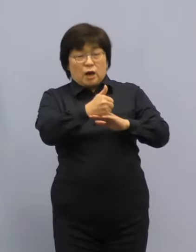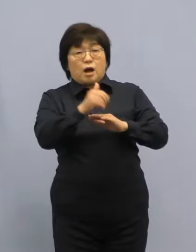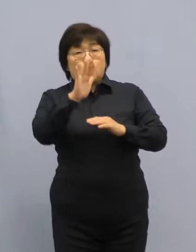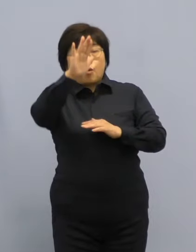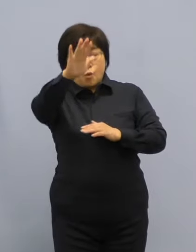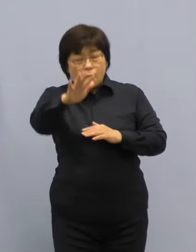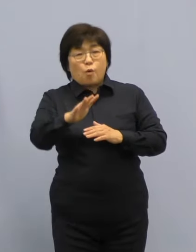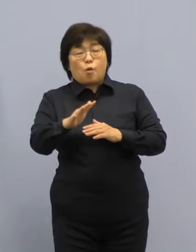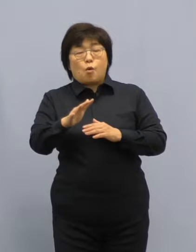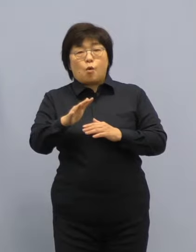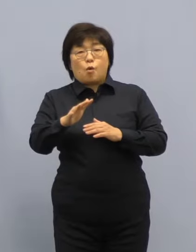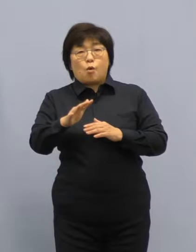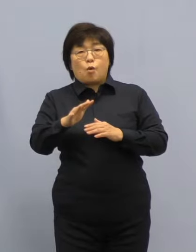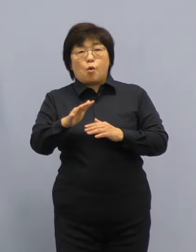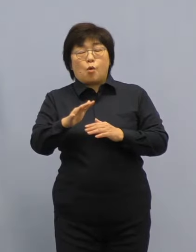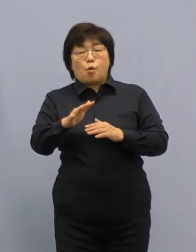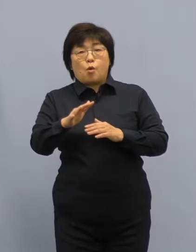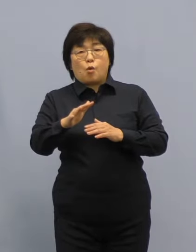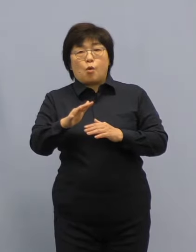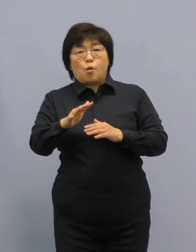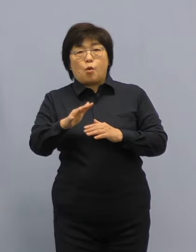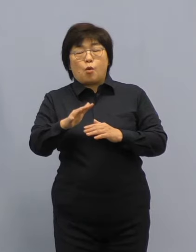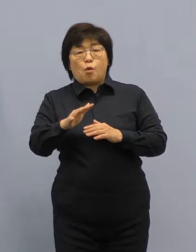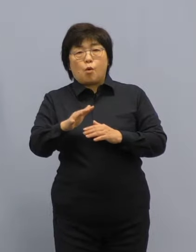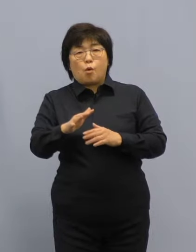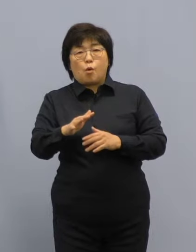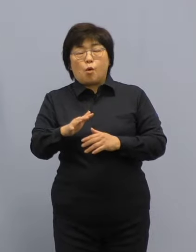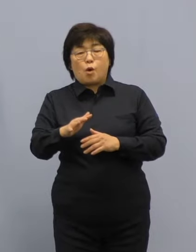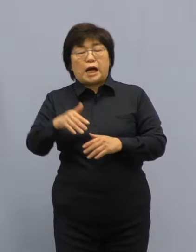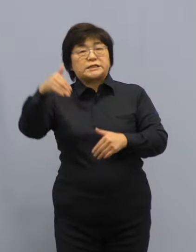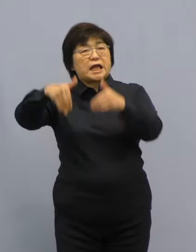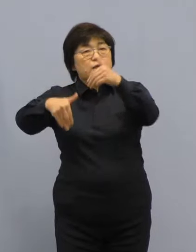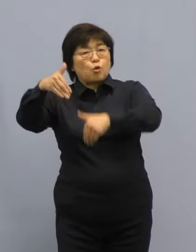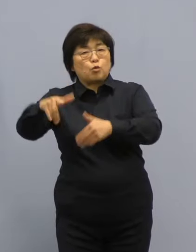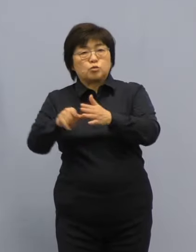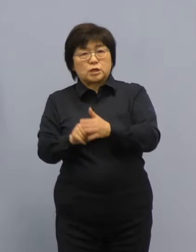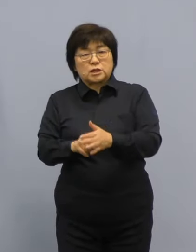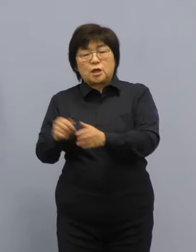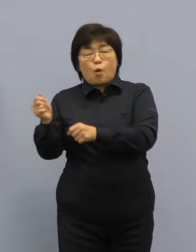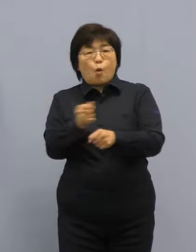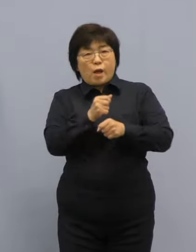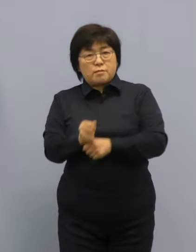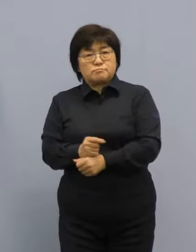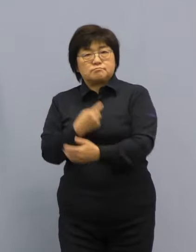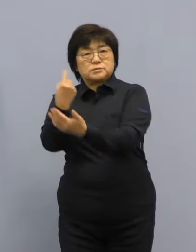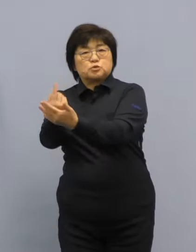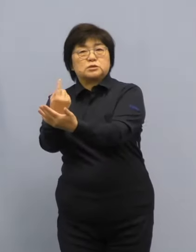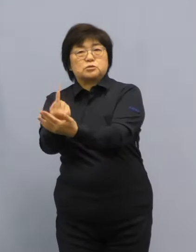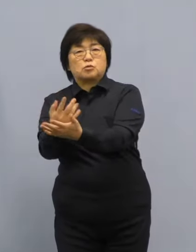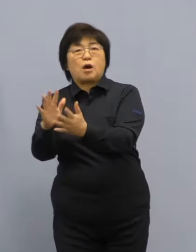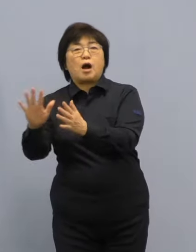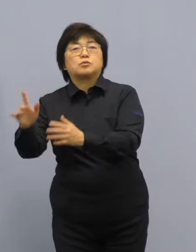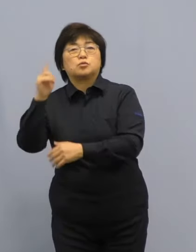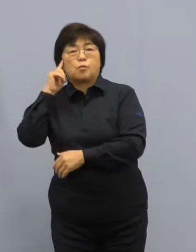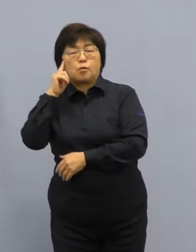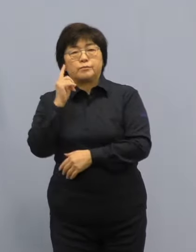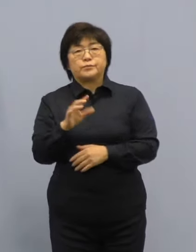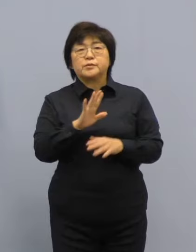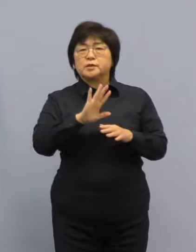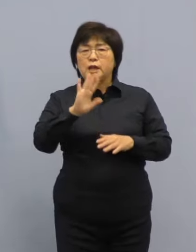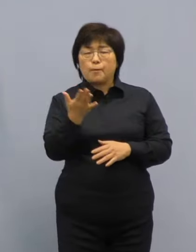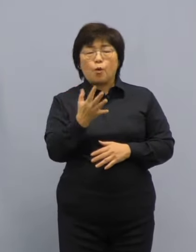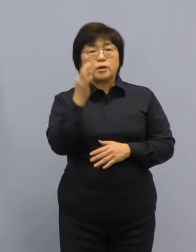佐世保市長選で、応援に入る場面が見られますけれども、こういった県民の代表とも言える立場